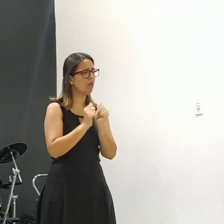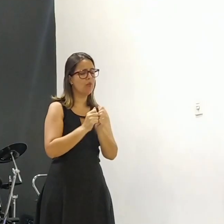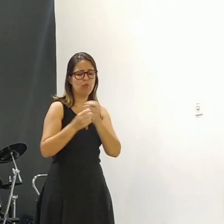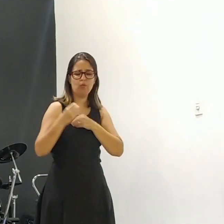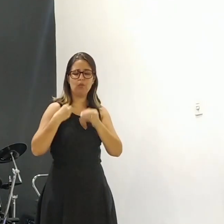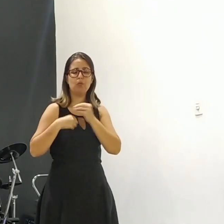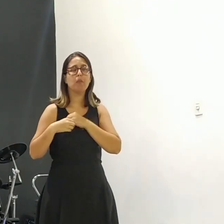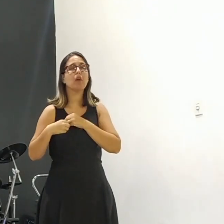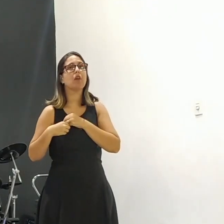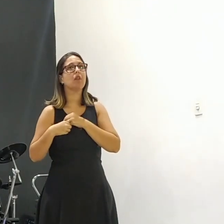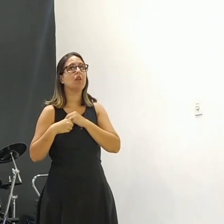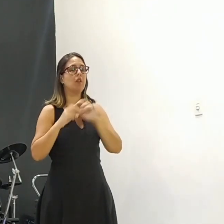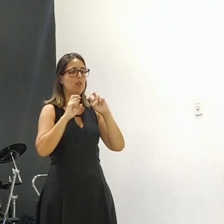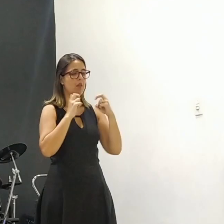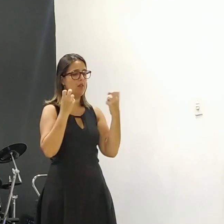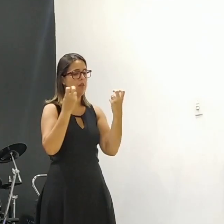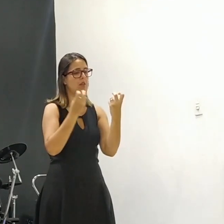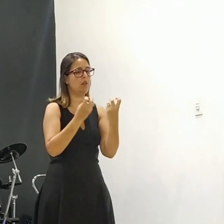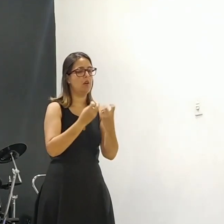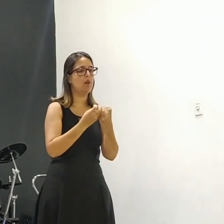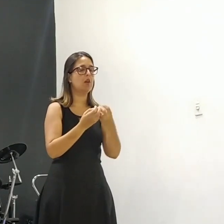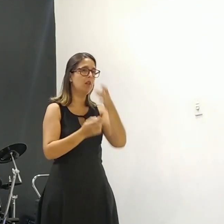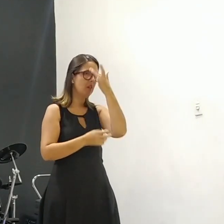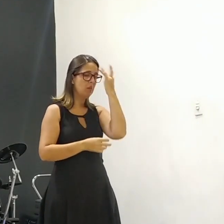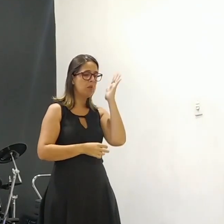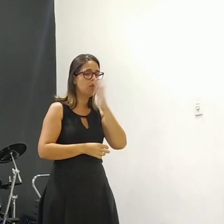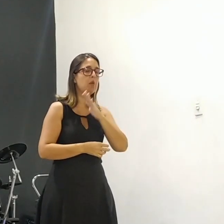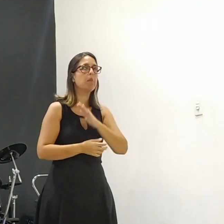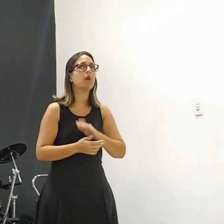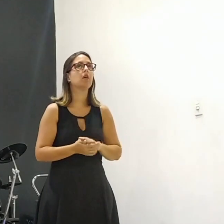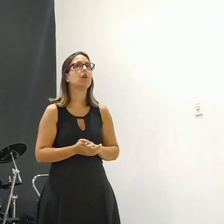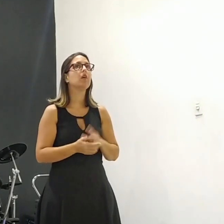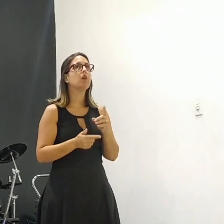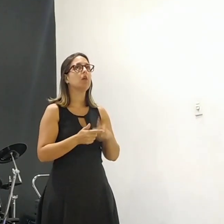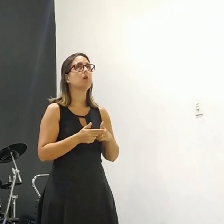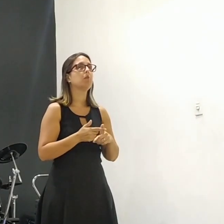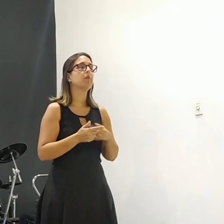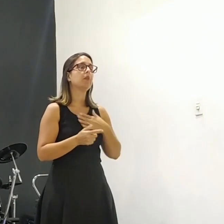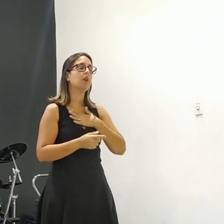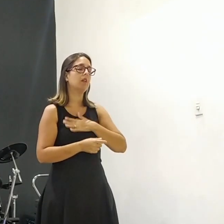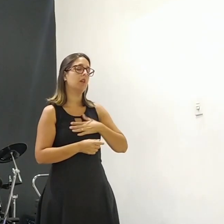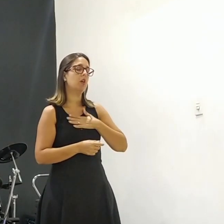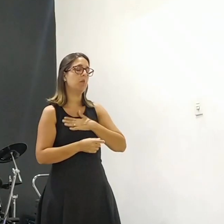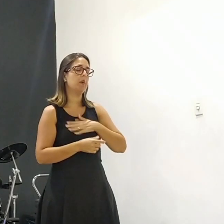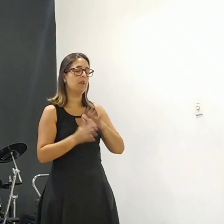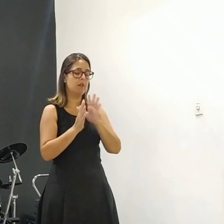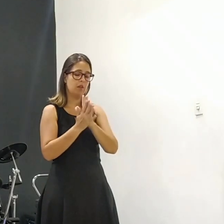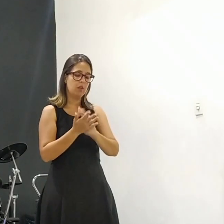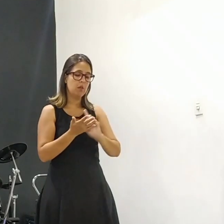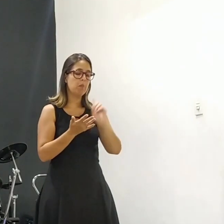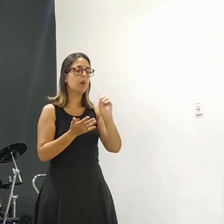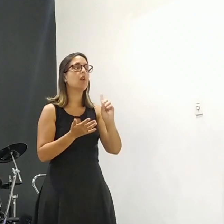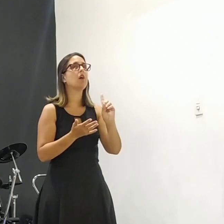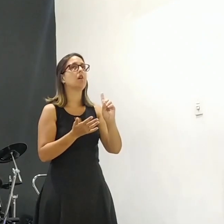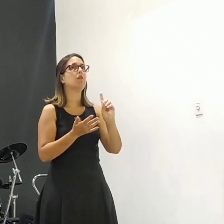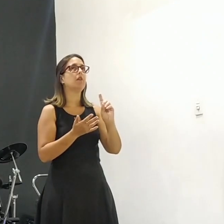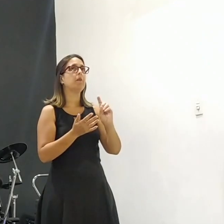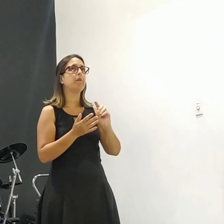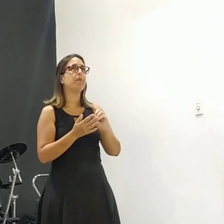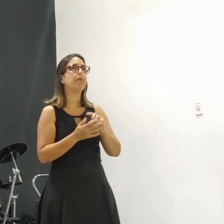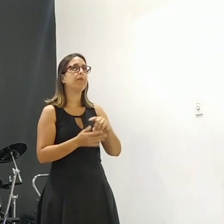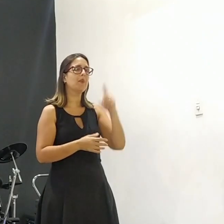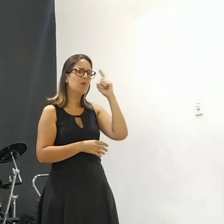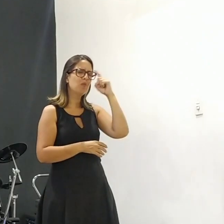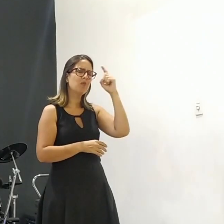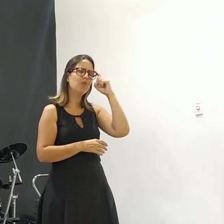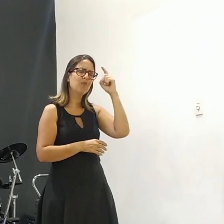pecadores, nem se assenta na roda dos escarnecedores, porque ele tem prazer na lei, na palavra, e ele medita nessa lei de dia